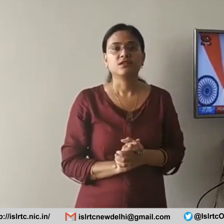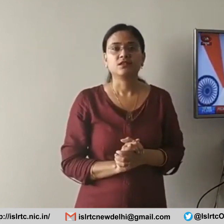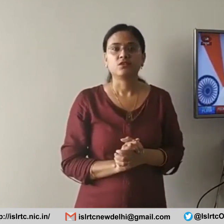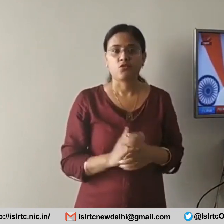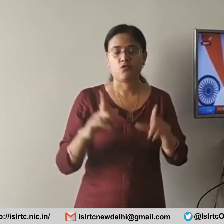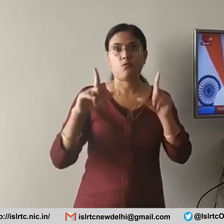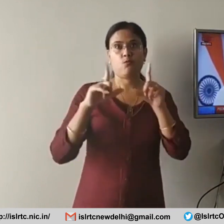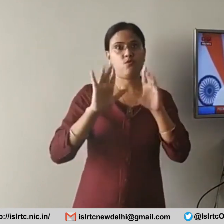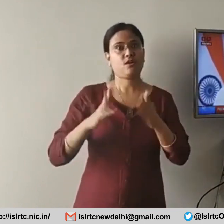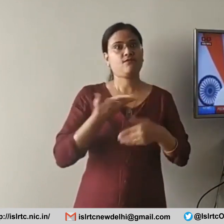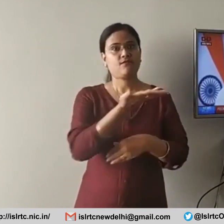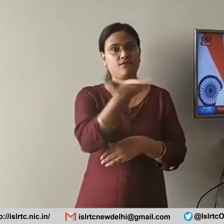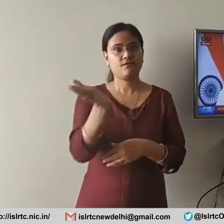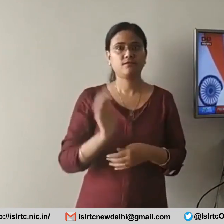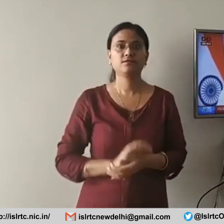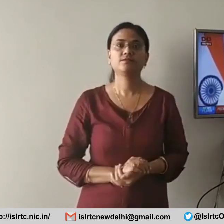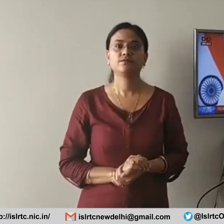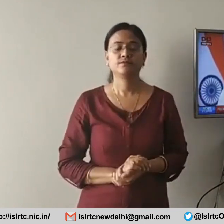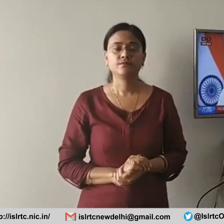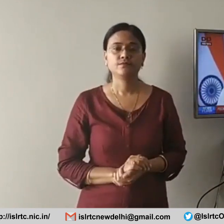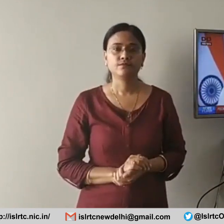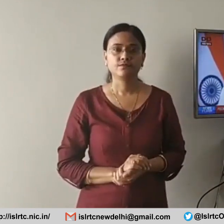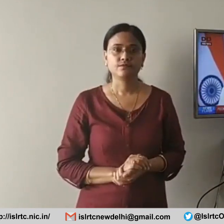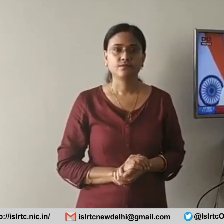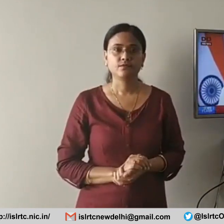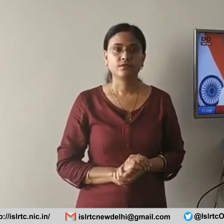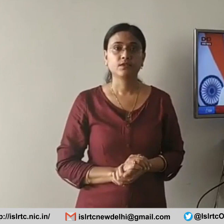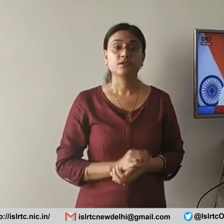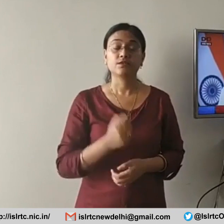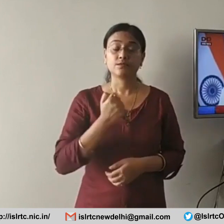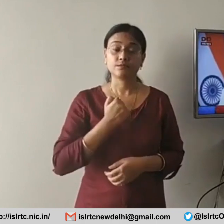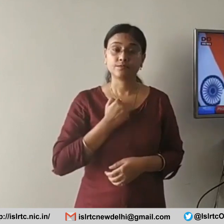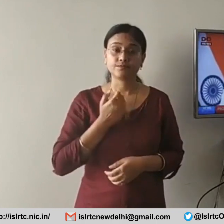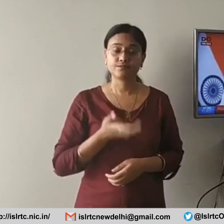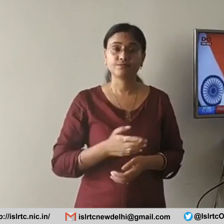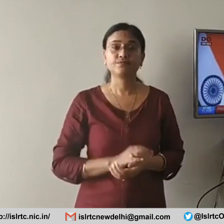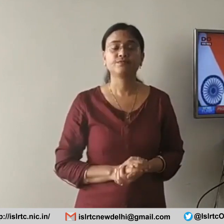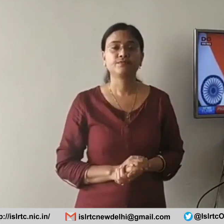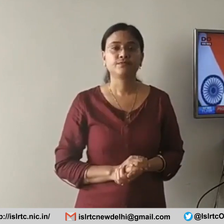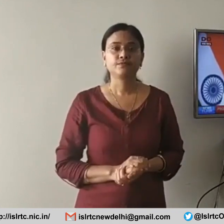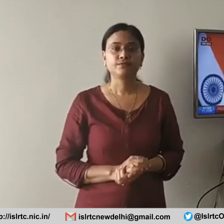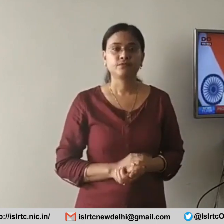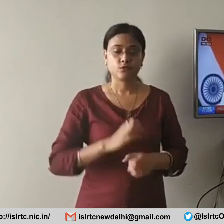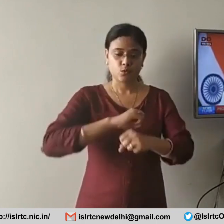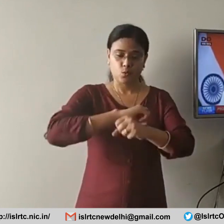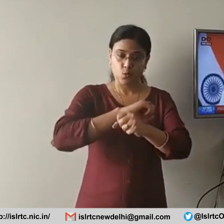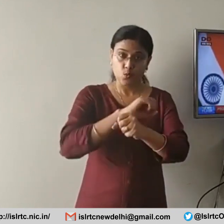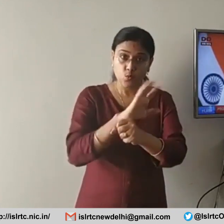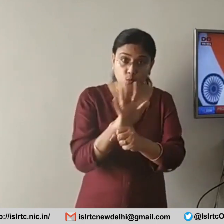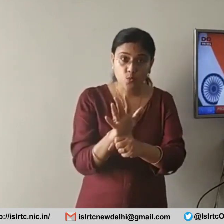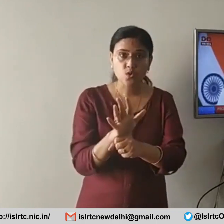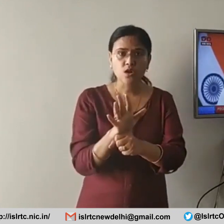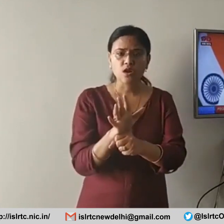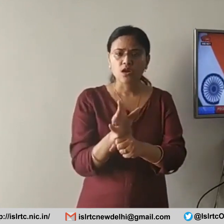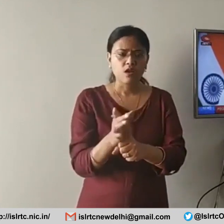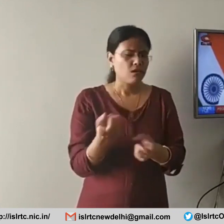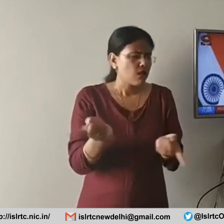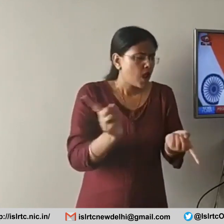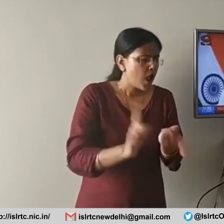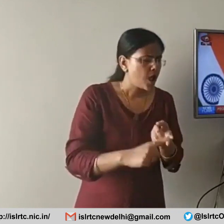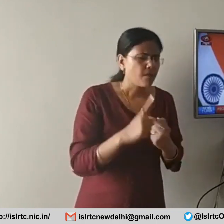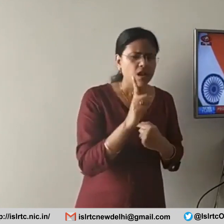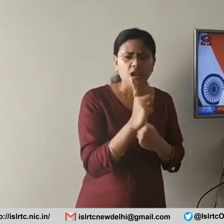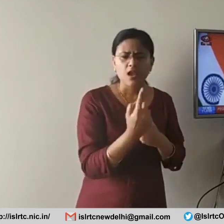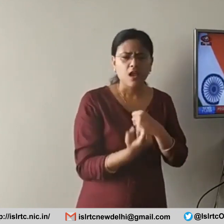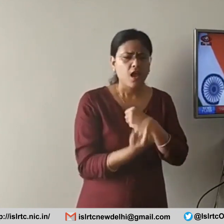साक्षी भी। जब हमारे यहां कोरोना का एक भी केस नहीं था,